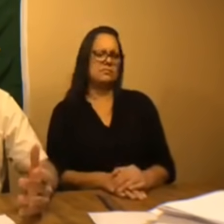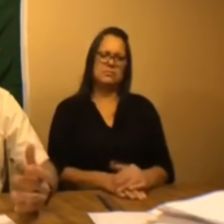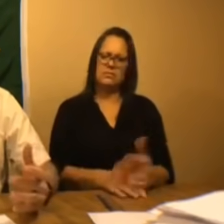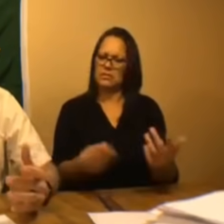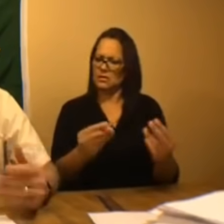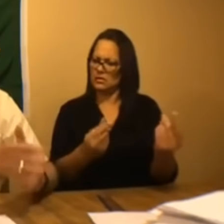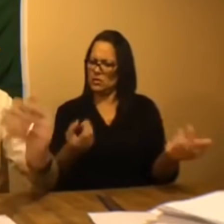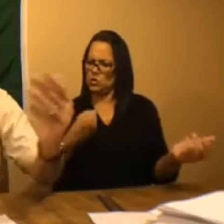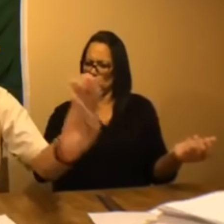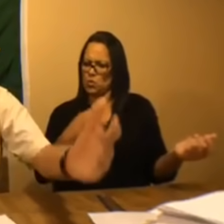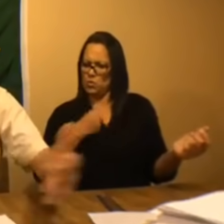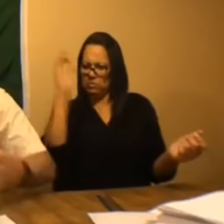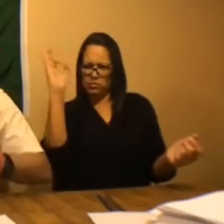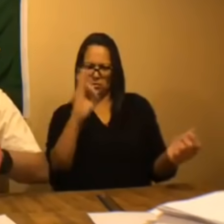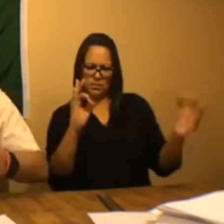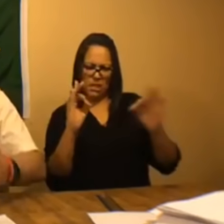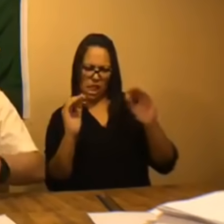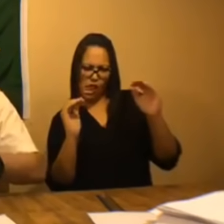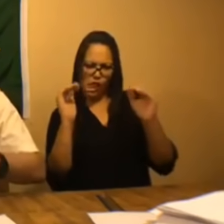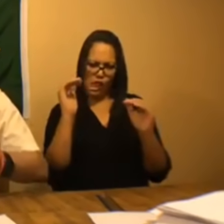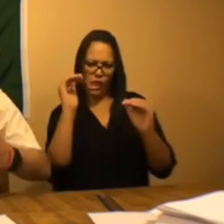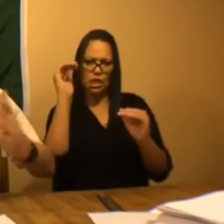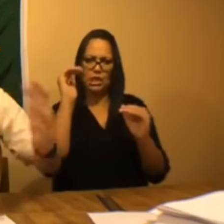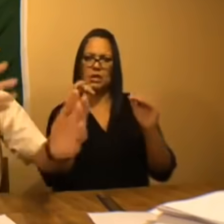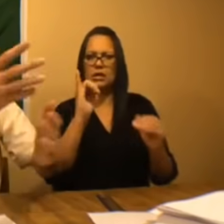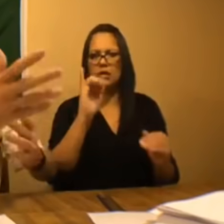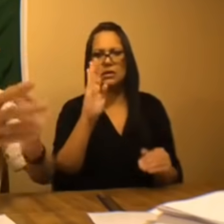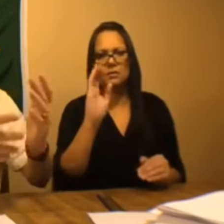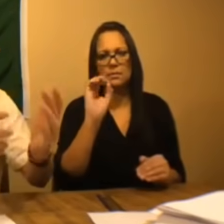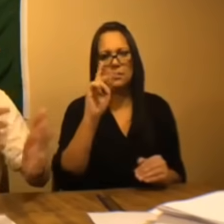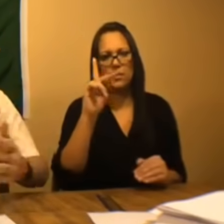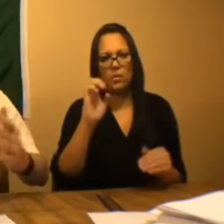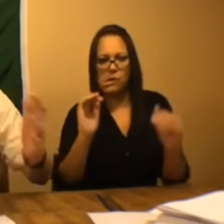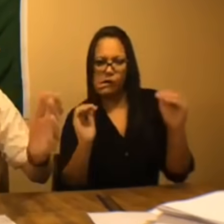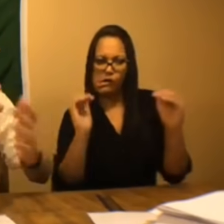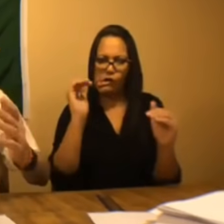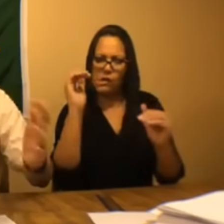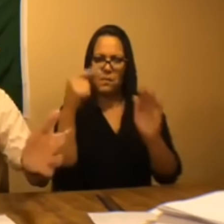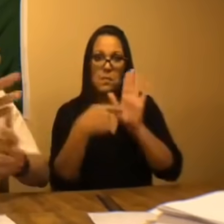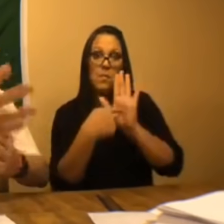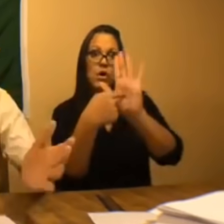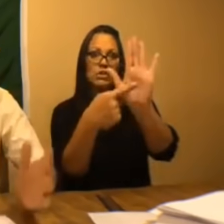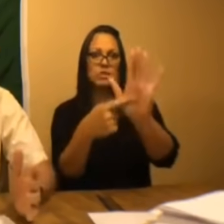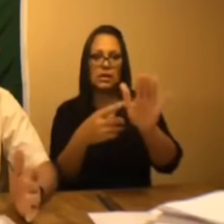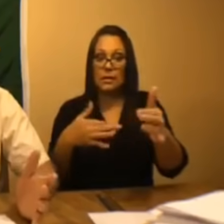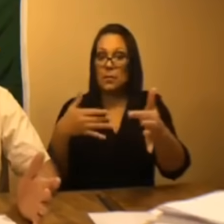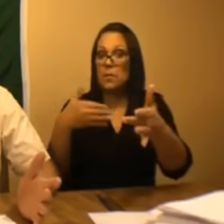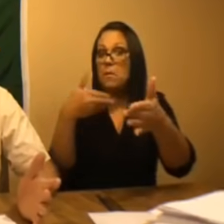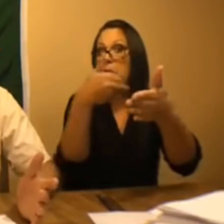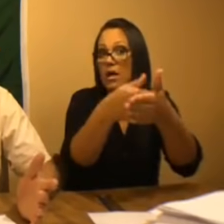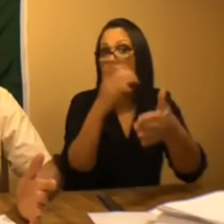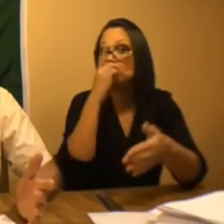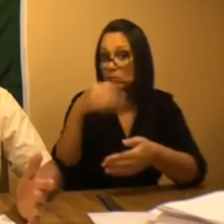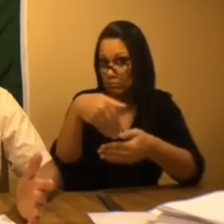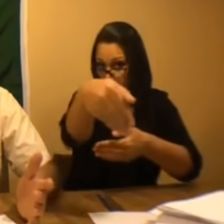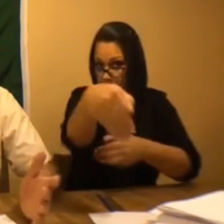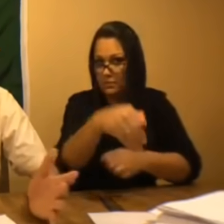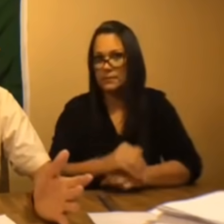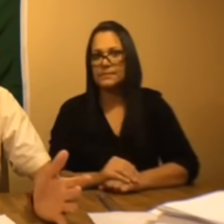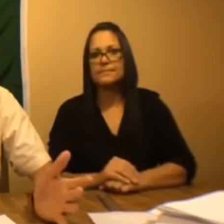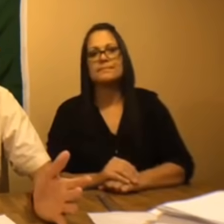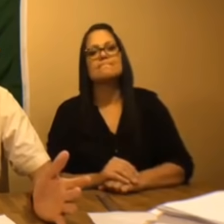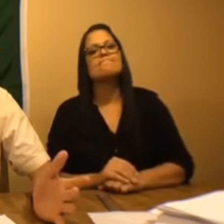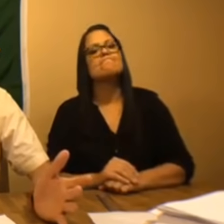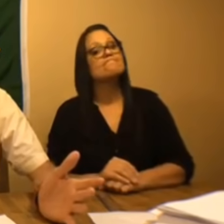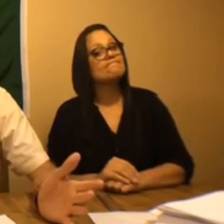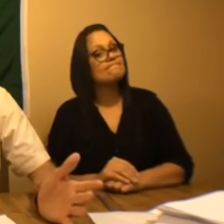acertar os números do Ibope para com as eleições do próximo domingo.